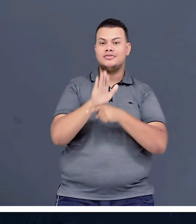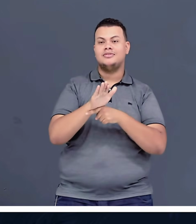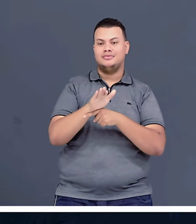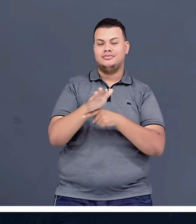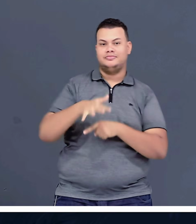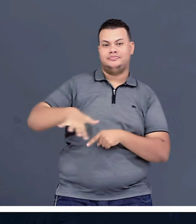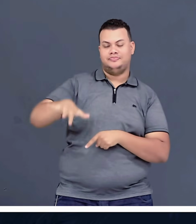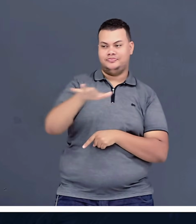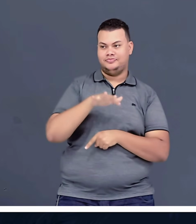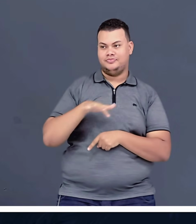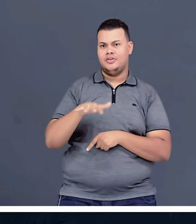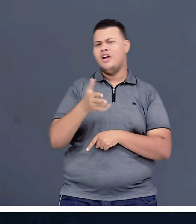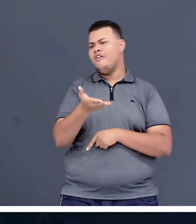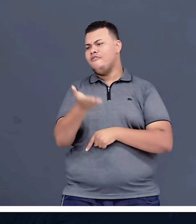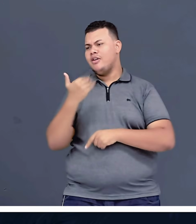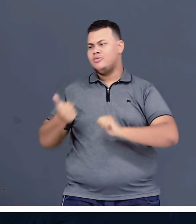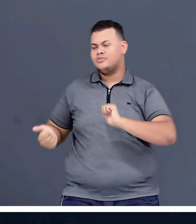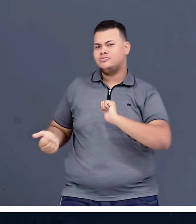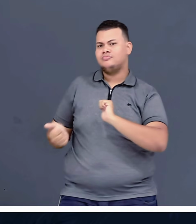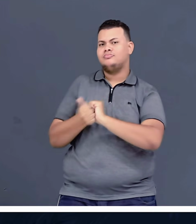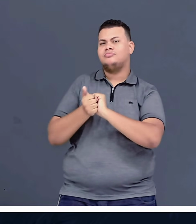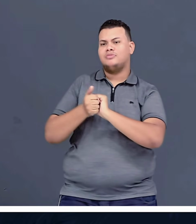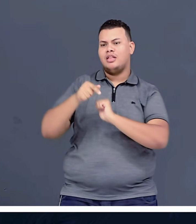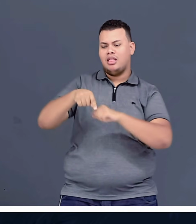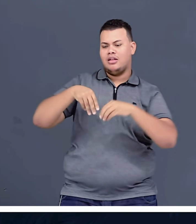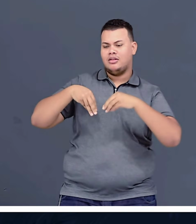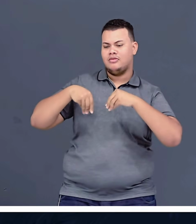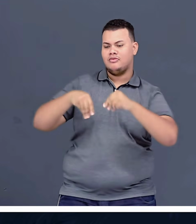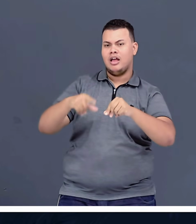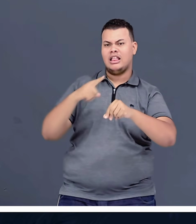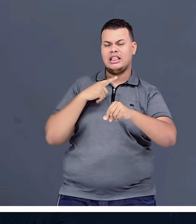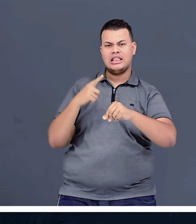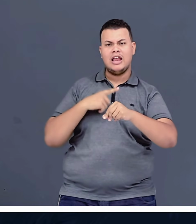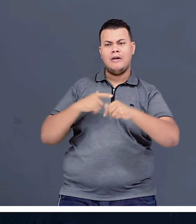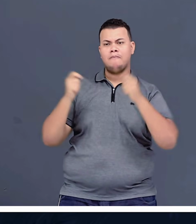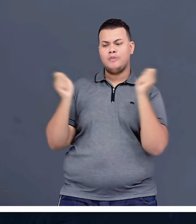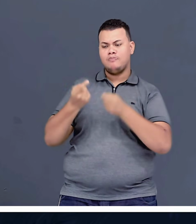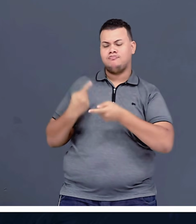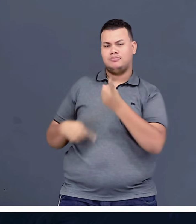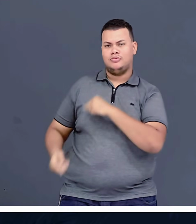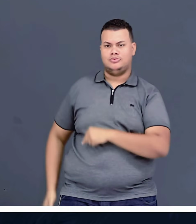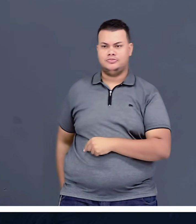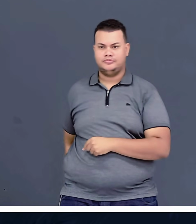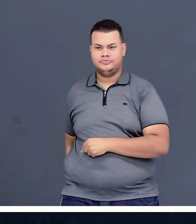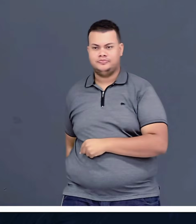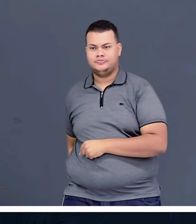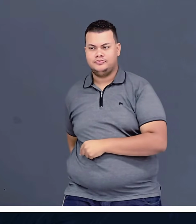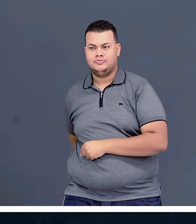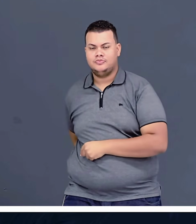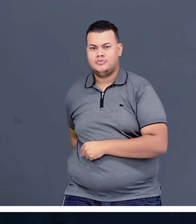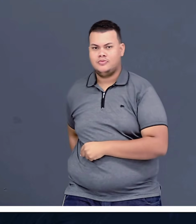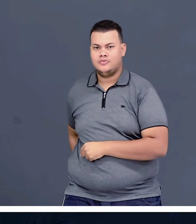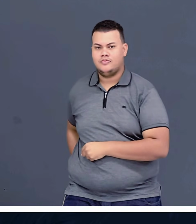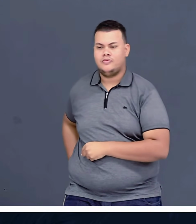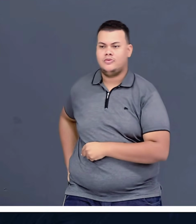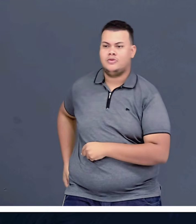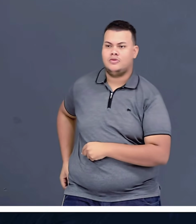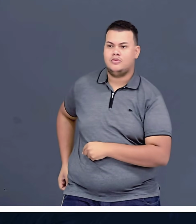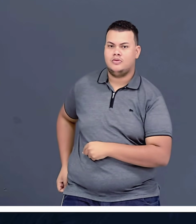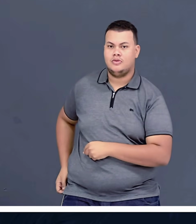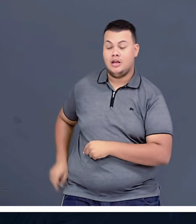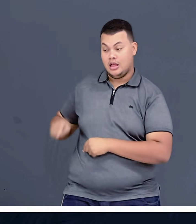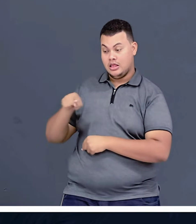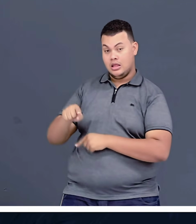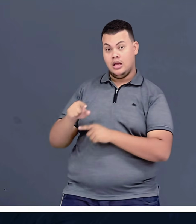daí. Vamos levar vocês para a terra que mana leite e mel. A palavra